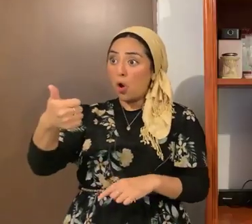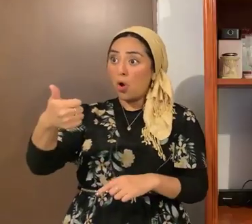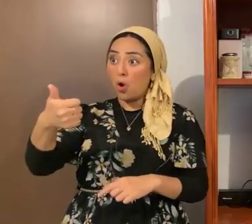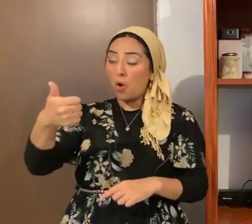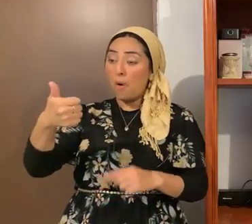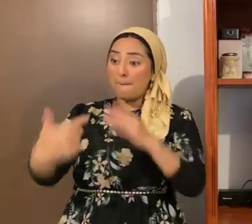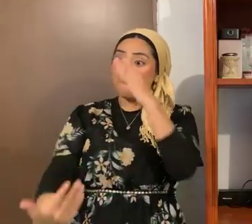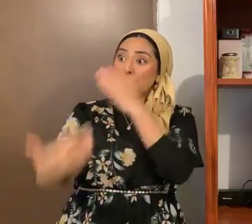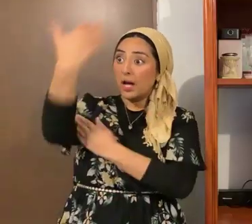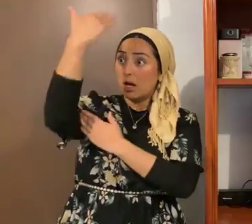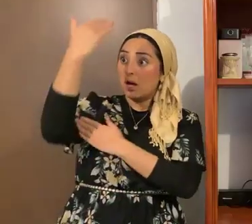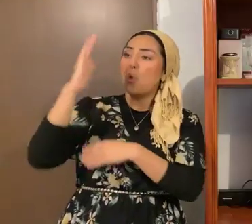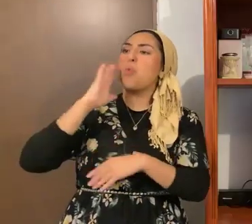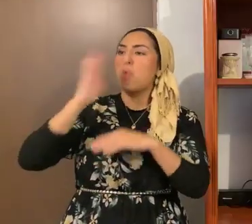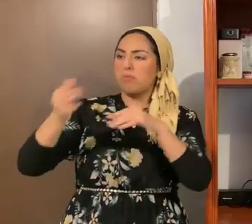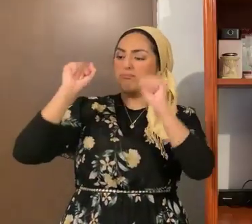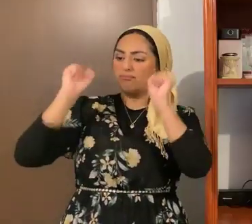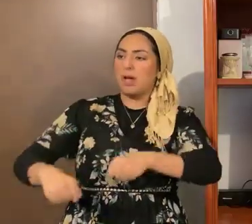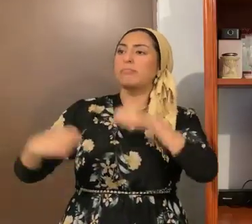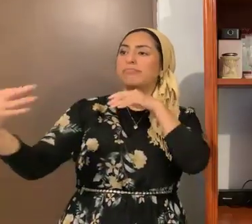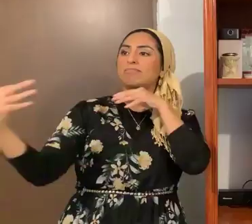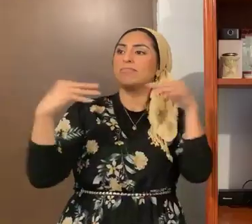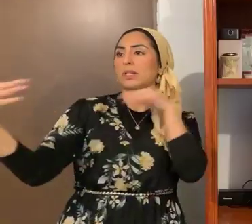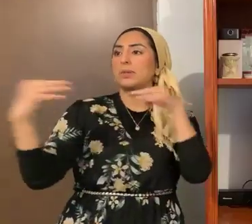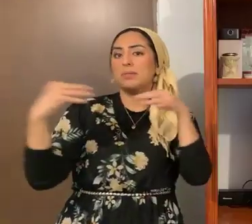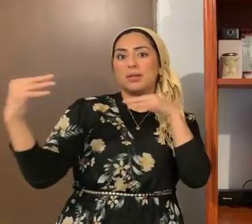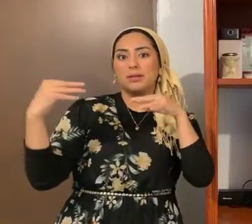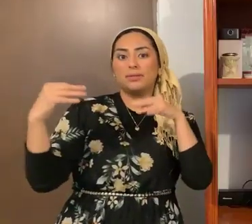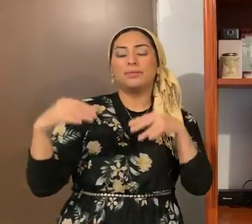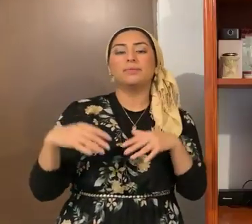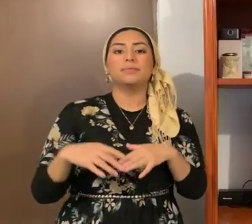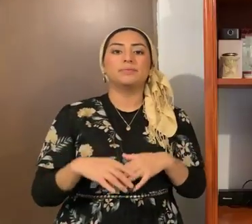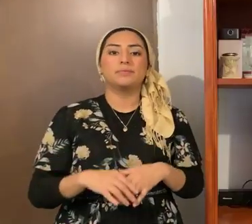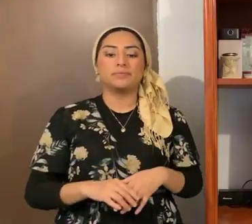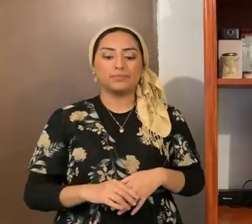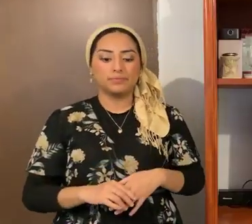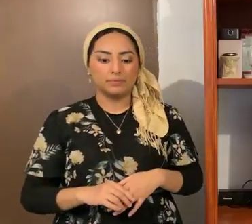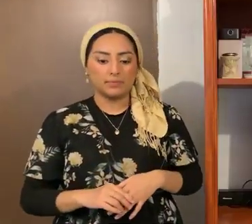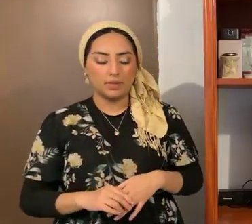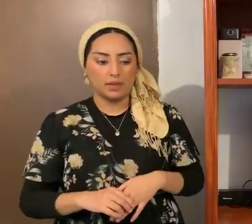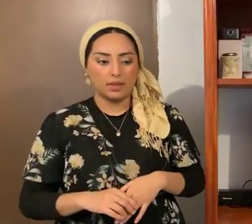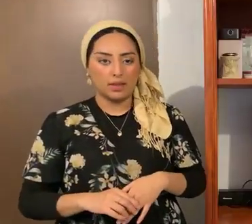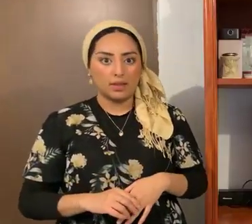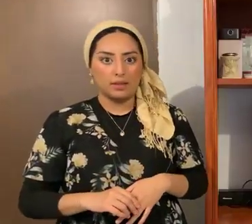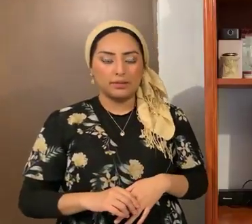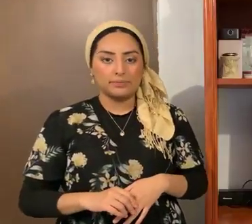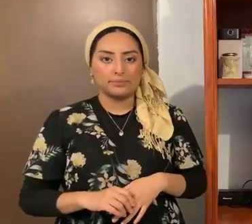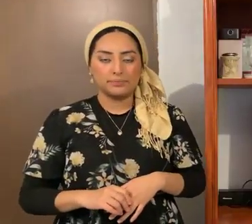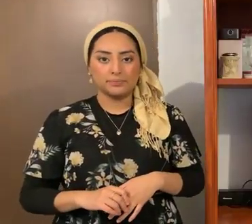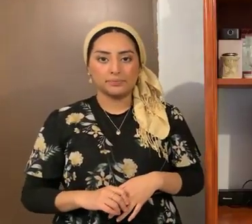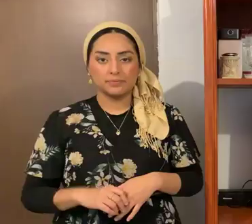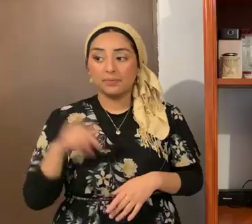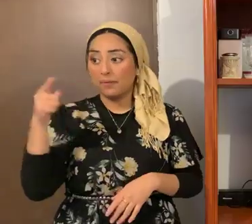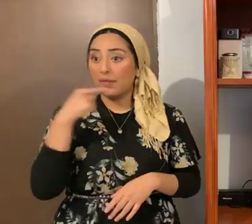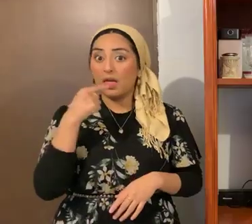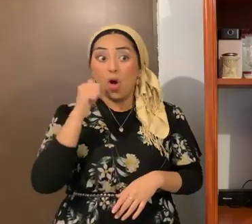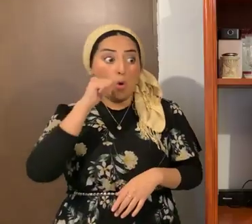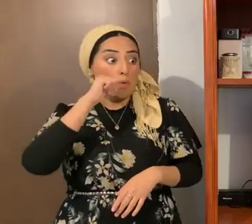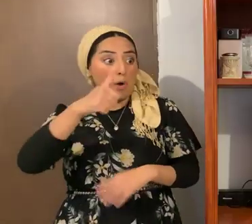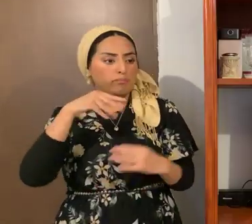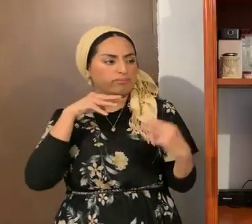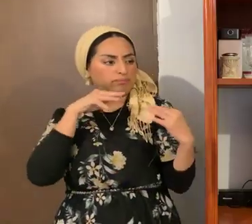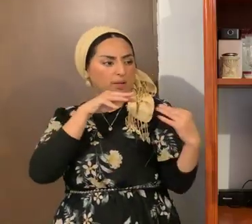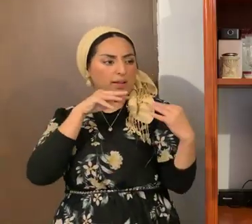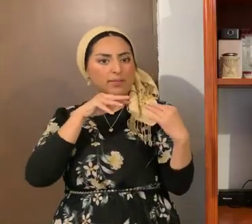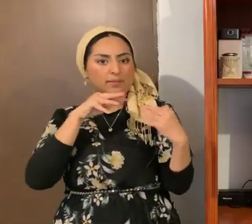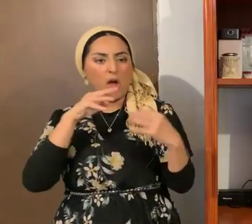librados. Y vinieron los mensajeros y lo anunciaron a los de Jabes, los cuales se alegraron. Y los de Jabes dijeron a los enemigos: mañana saldremos a